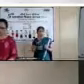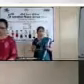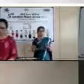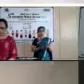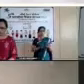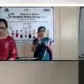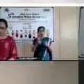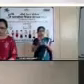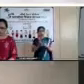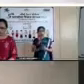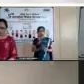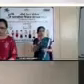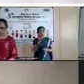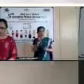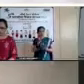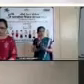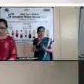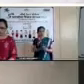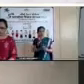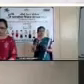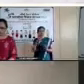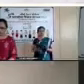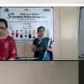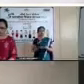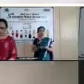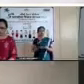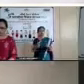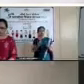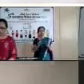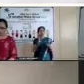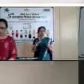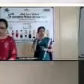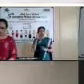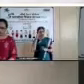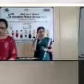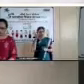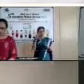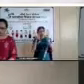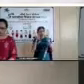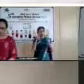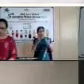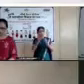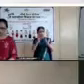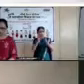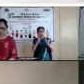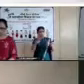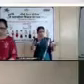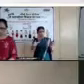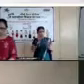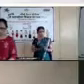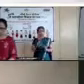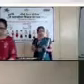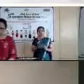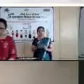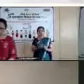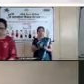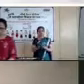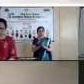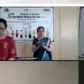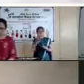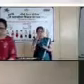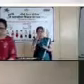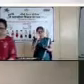सराहना प्रिंट मीडिया, इलेक्ट्रॉनिक मीडिया, दूरदर्शन और सभी मीडिया चैनलों के द्वारा की गई। इस अवधि के दौरान प्रभावी